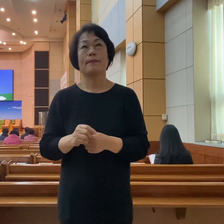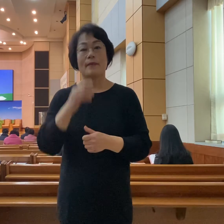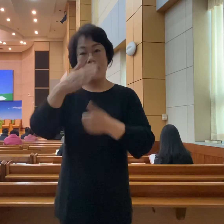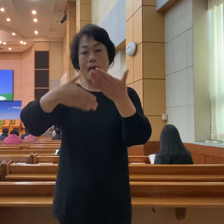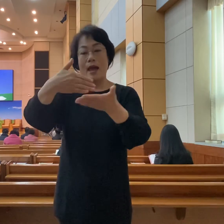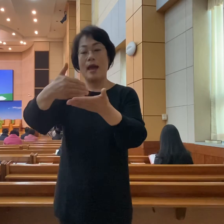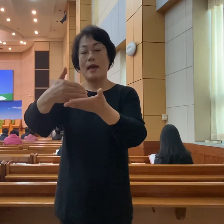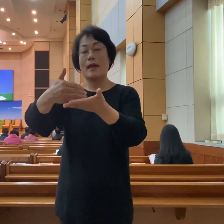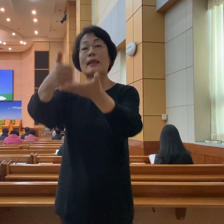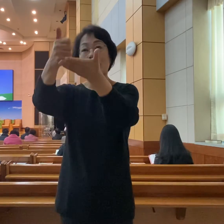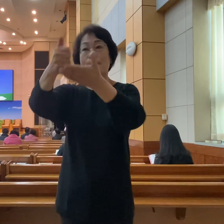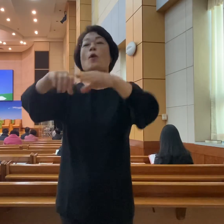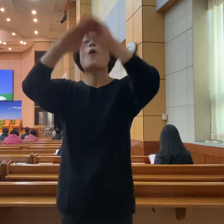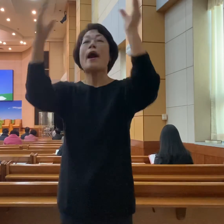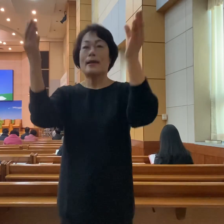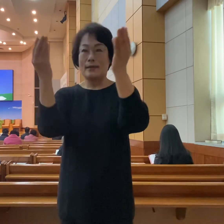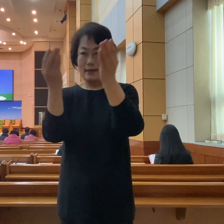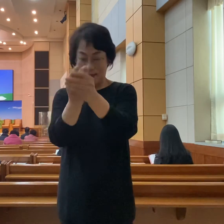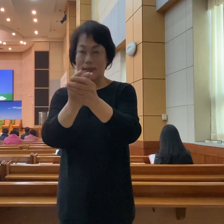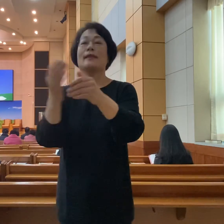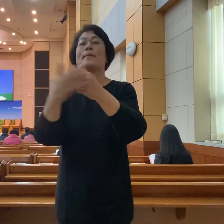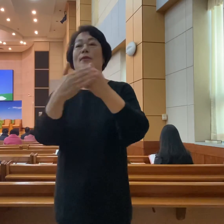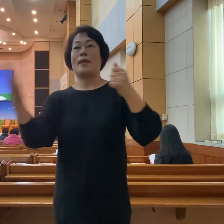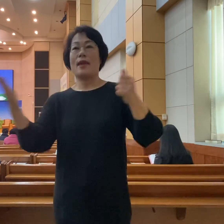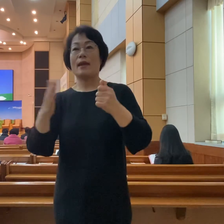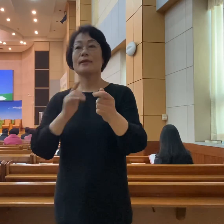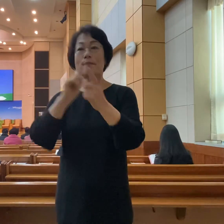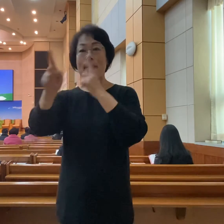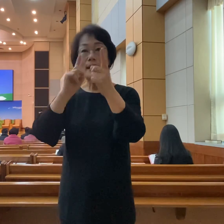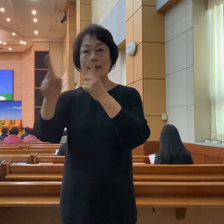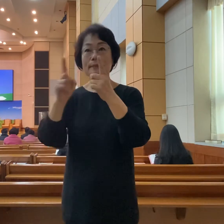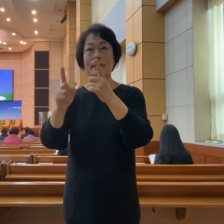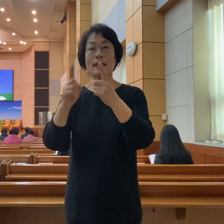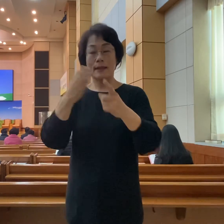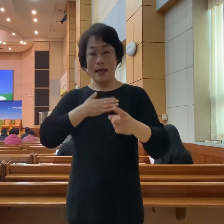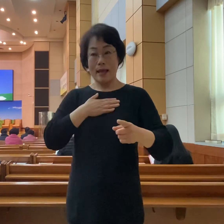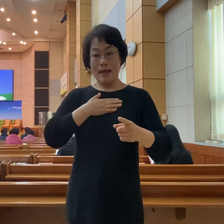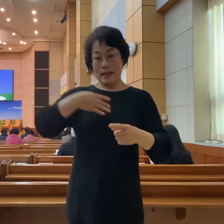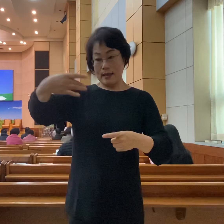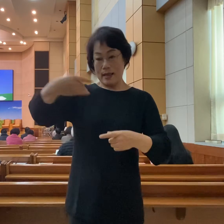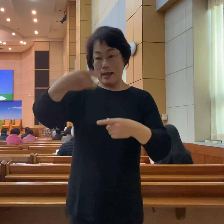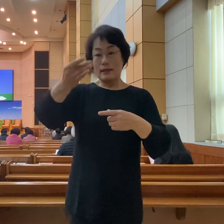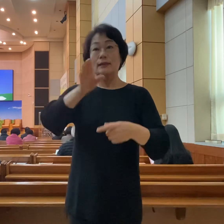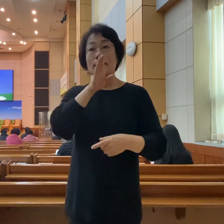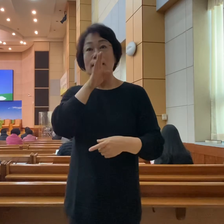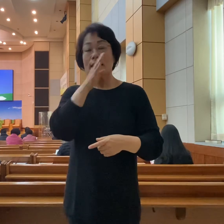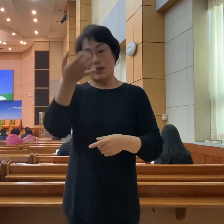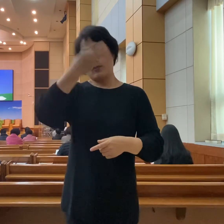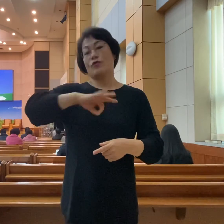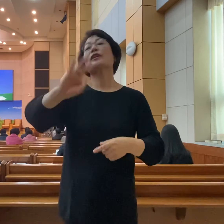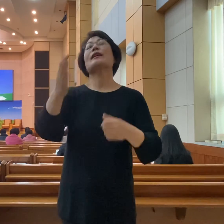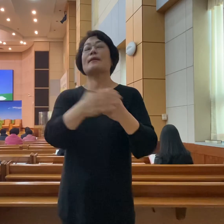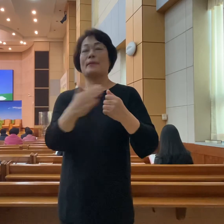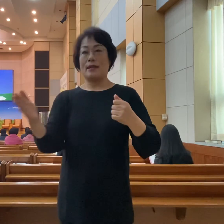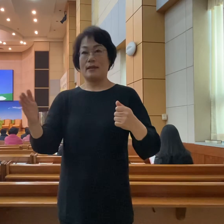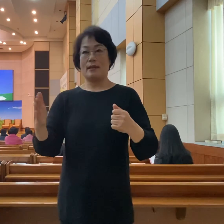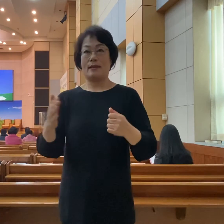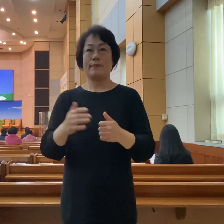하나님이 완전하신 분이기 때문에 그 말씀이 나에게 진짜 유익되기 때문에 그래요.